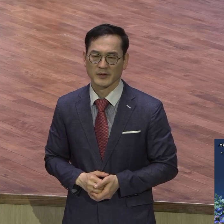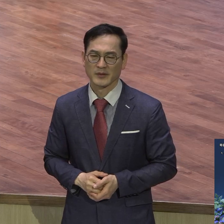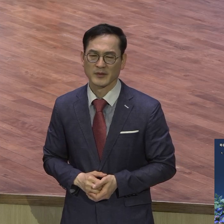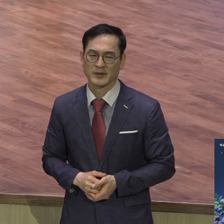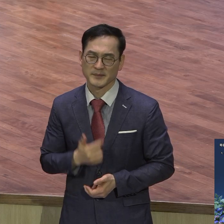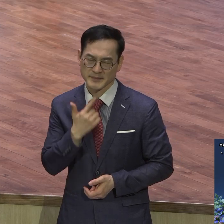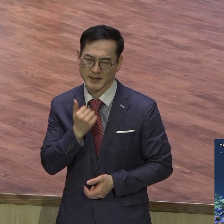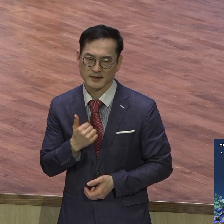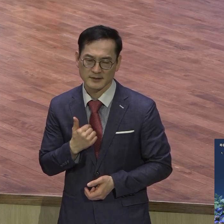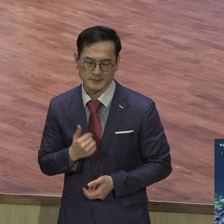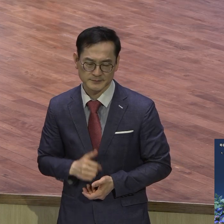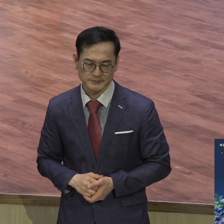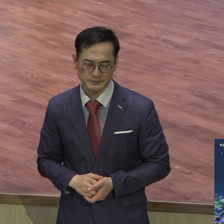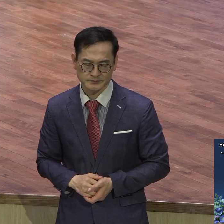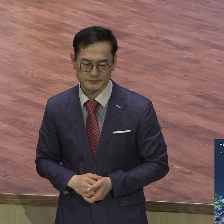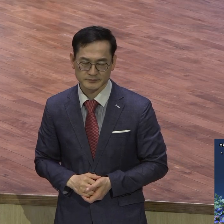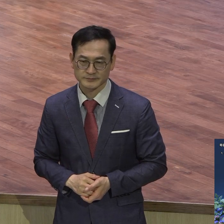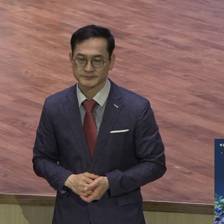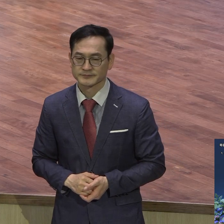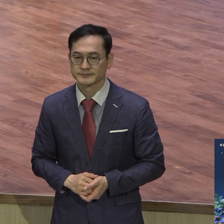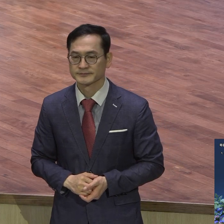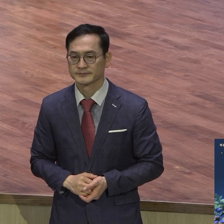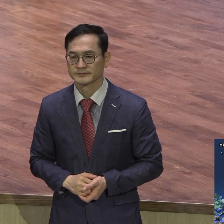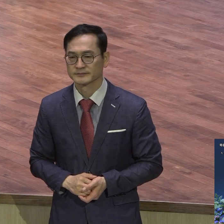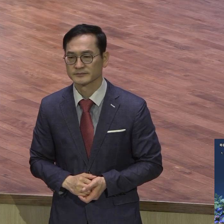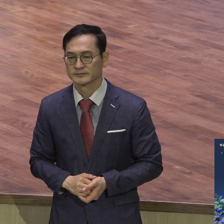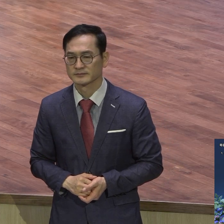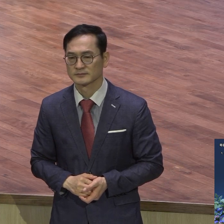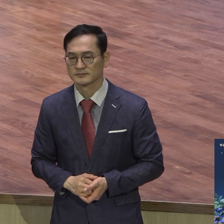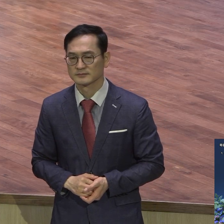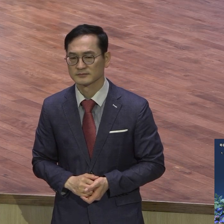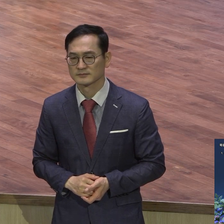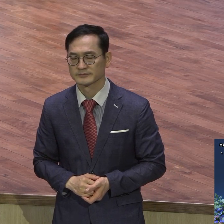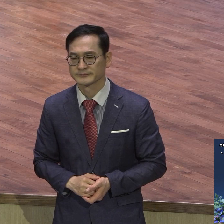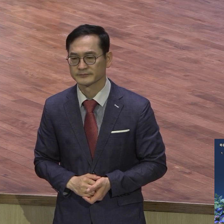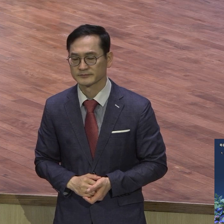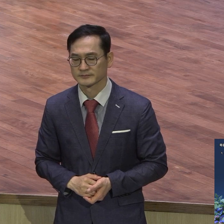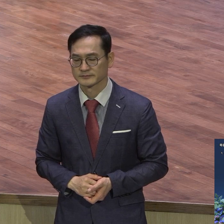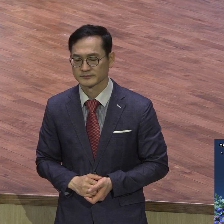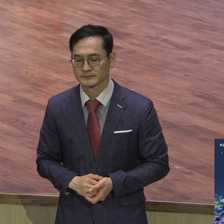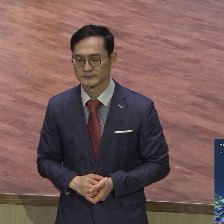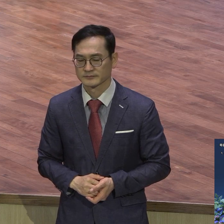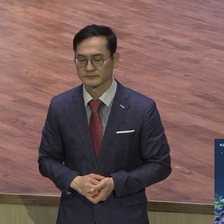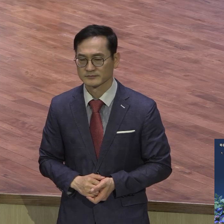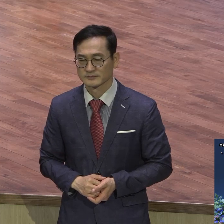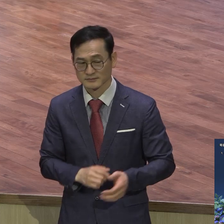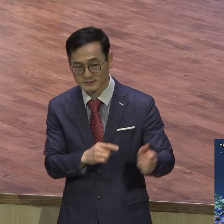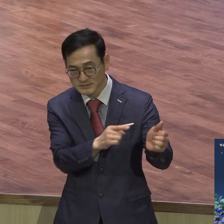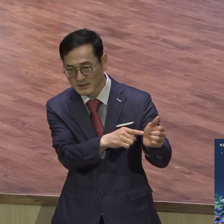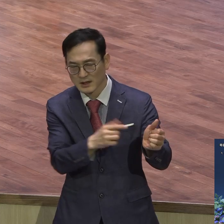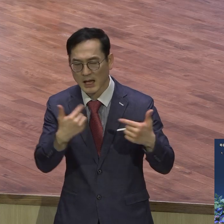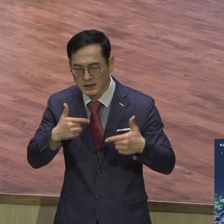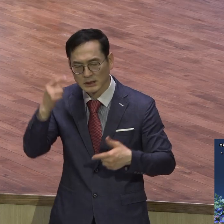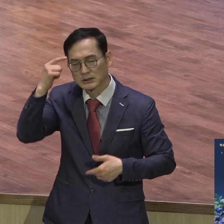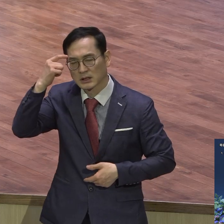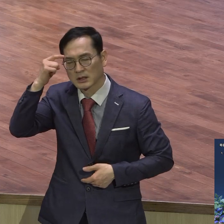소중함 오래갑니다 하나는 잊어버려 할 때까지 갑니다